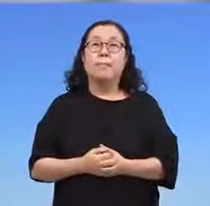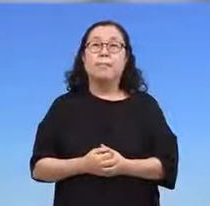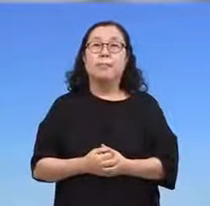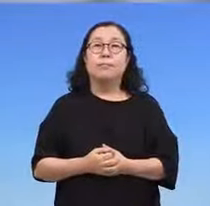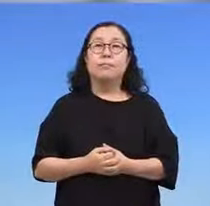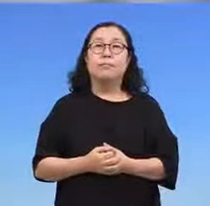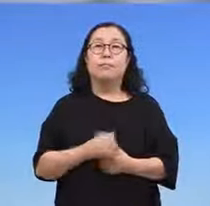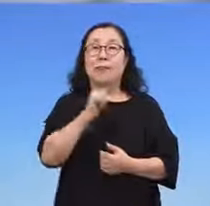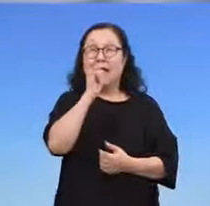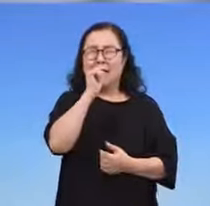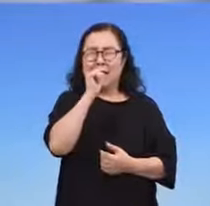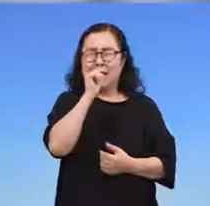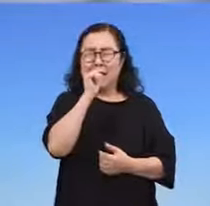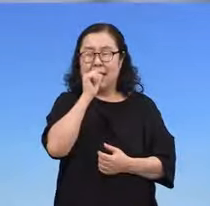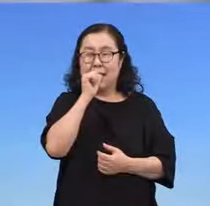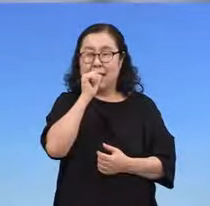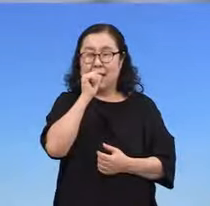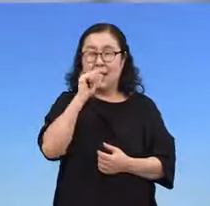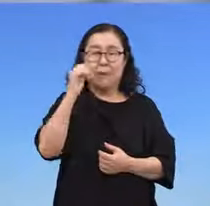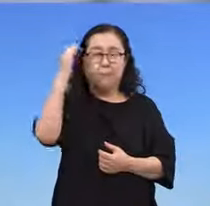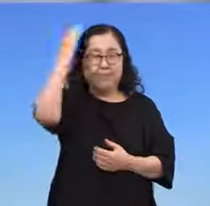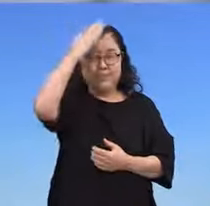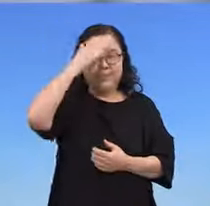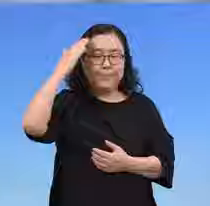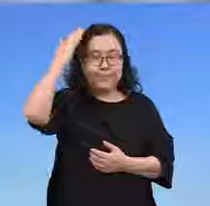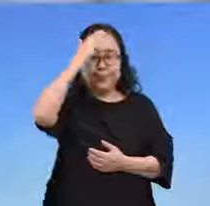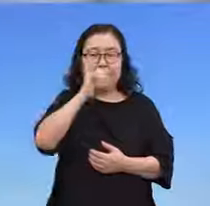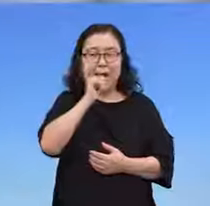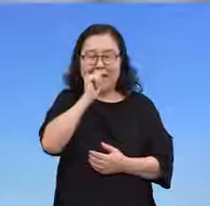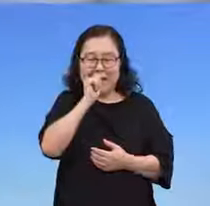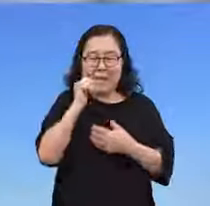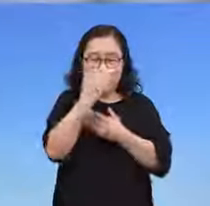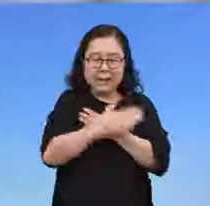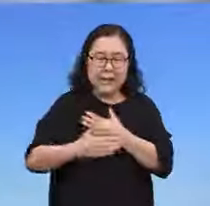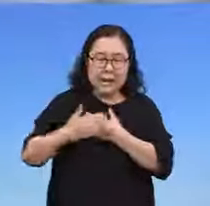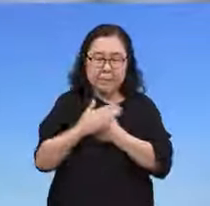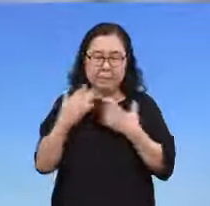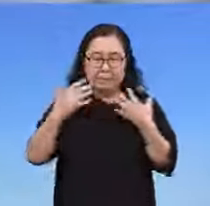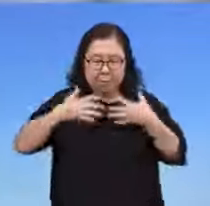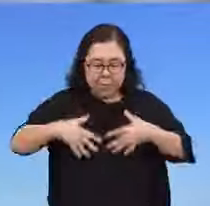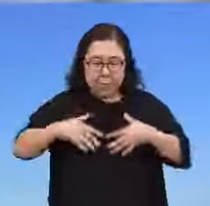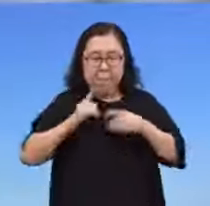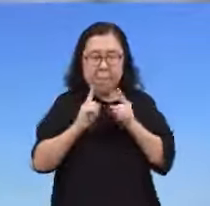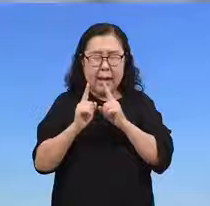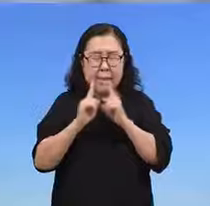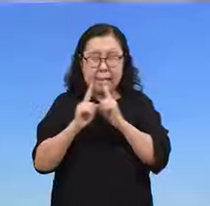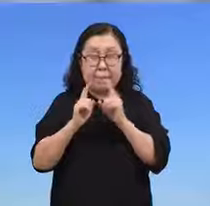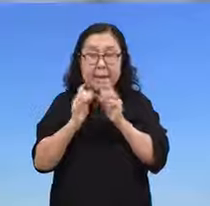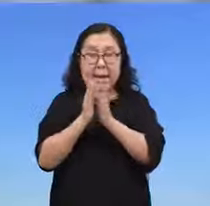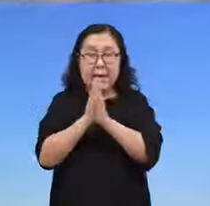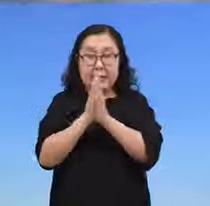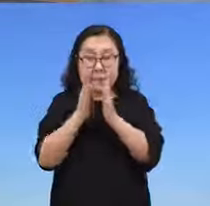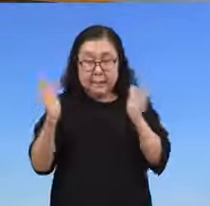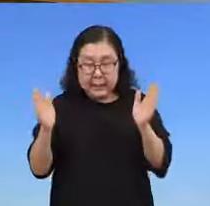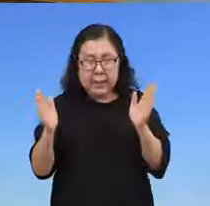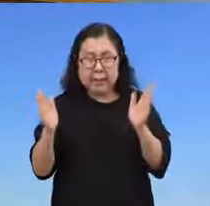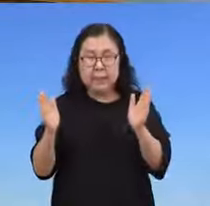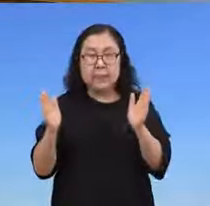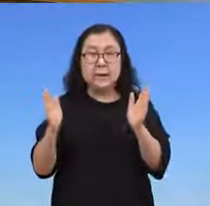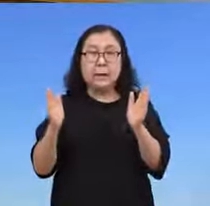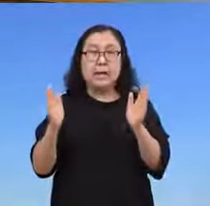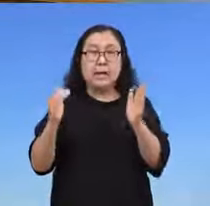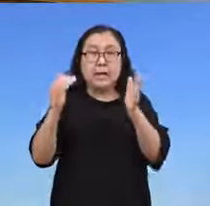여러분, 이 전신갑주 말씀의 시작인 6장 10절 말씀 자체가 이걸 강조하며 시작하는 걸 볼 수